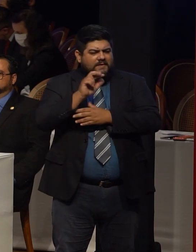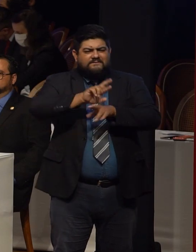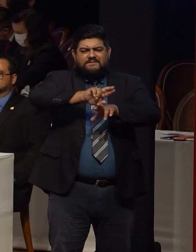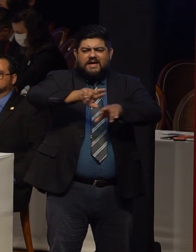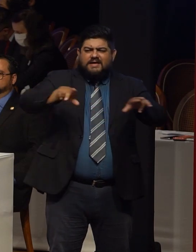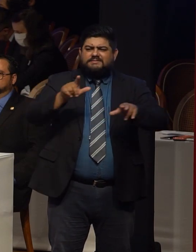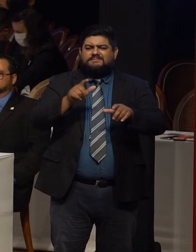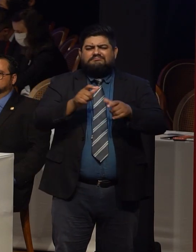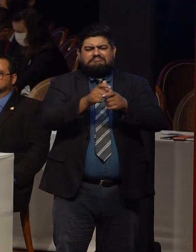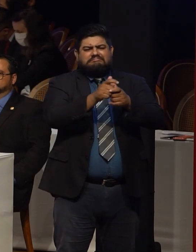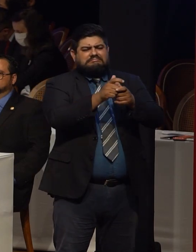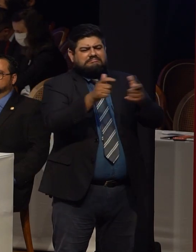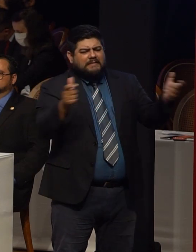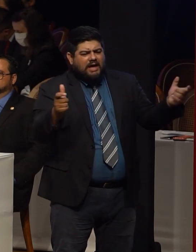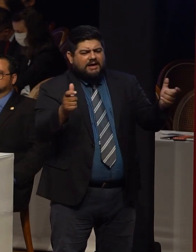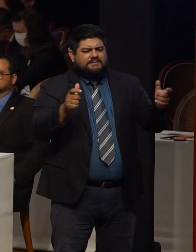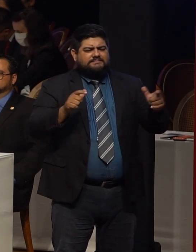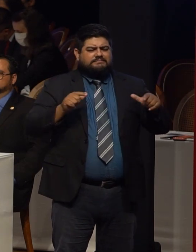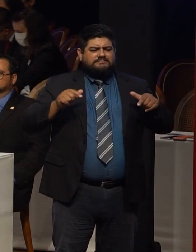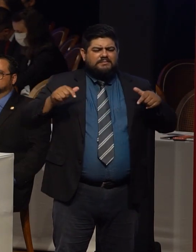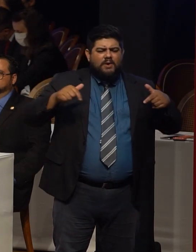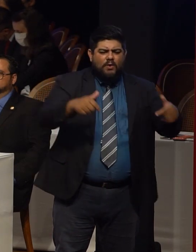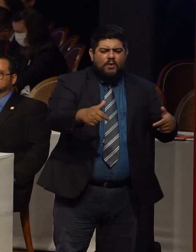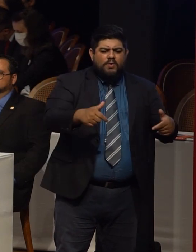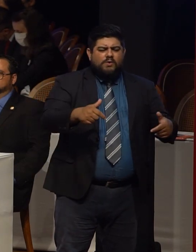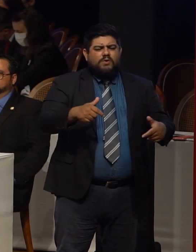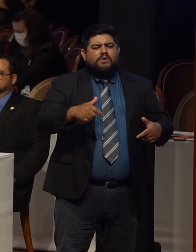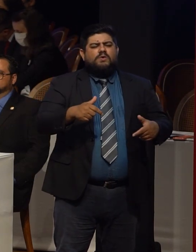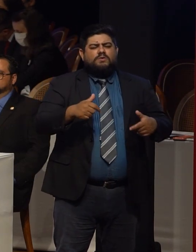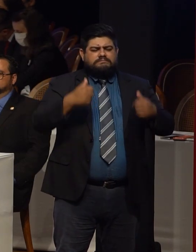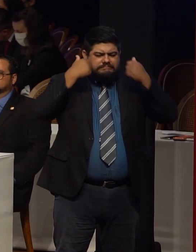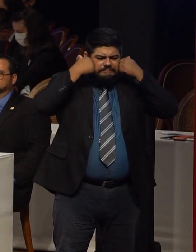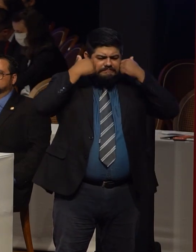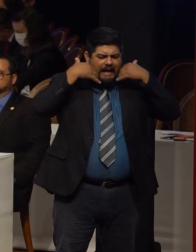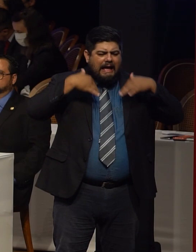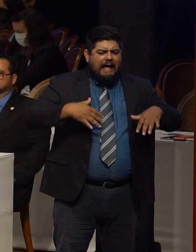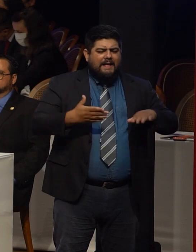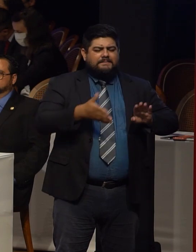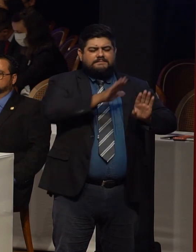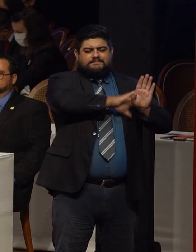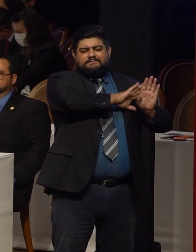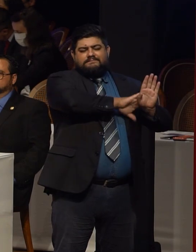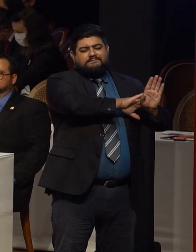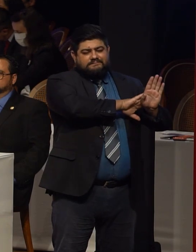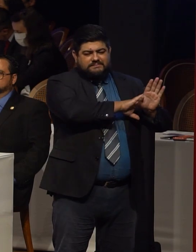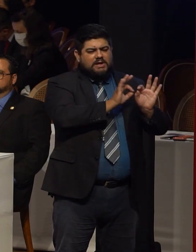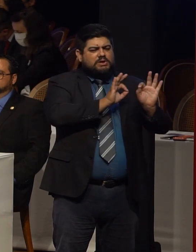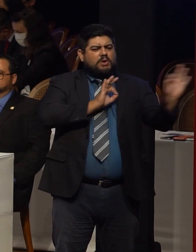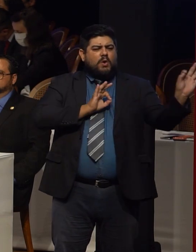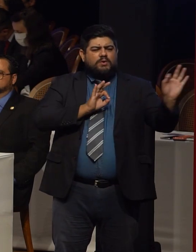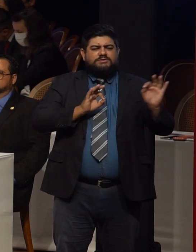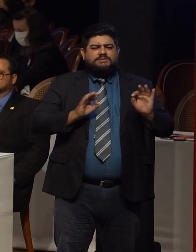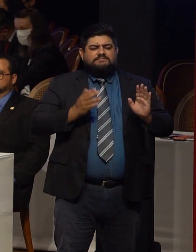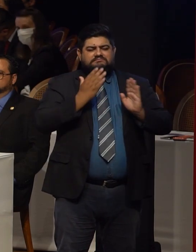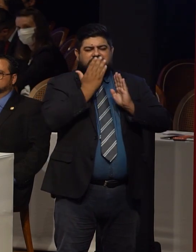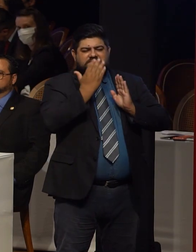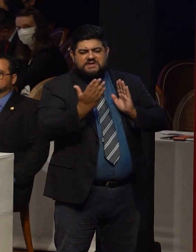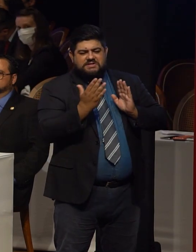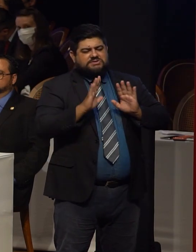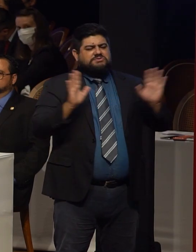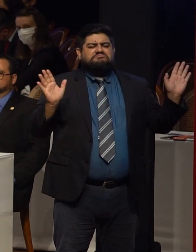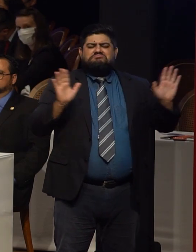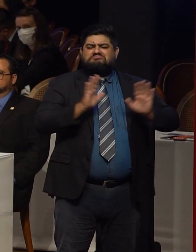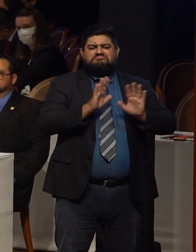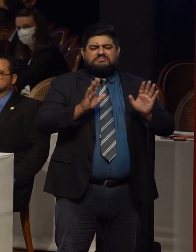grande maioria, a esmagadora, trabalharam no anonimato, longe dos holofotes, longe dos